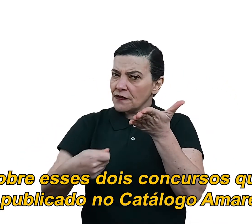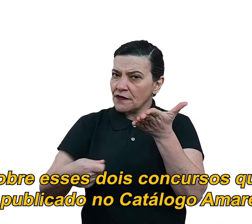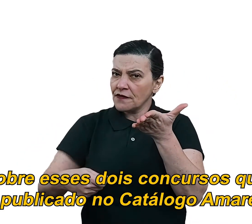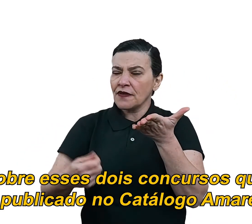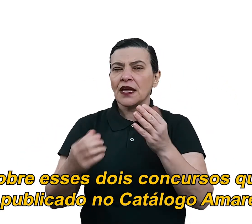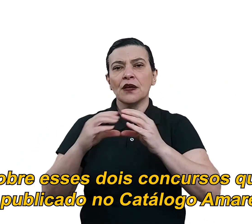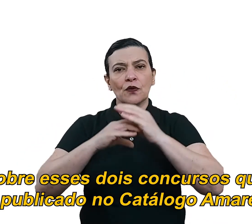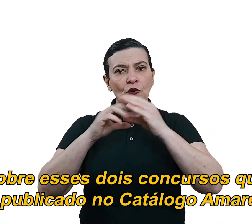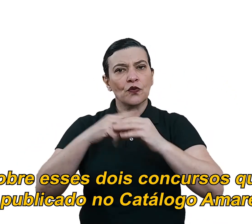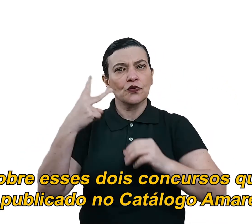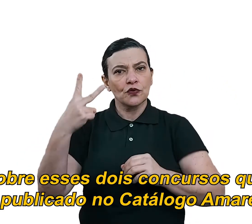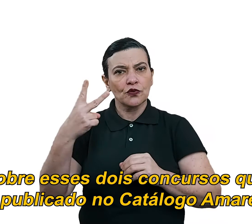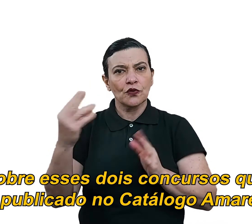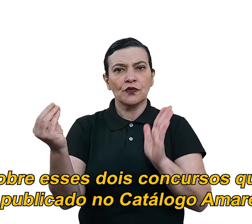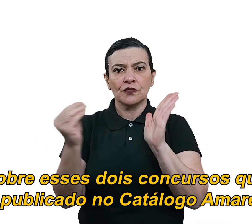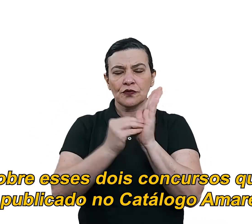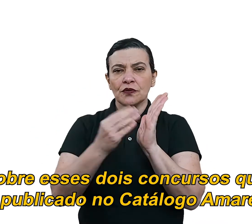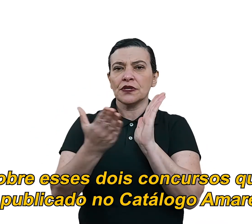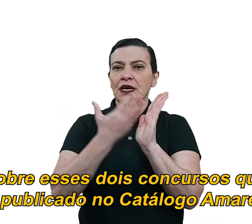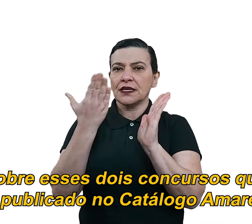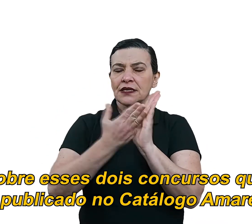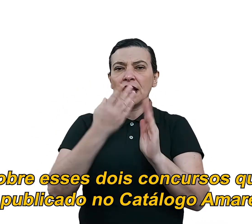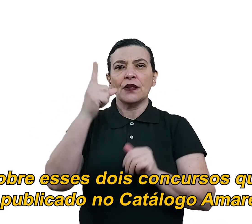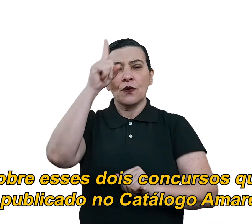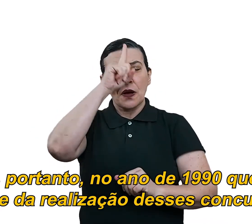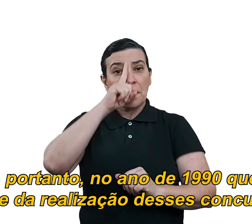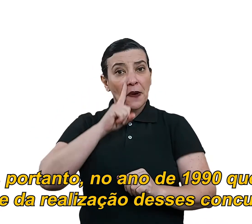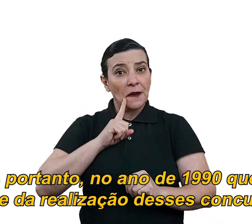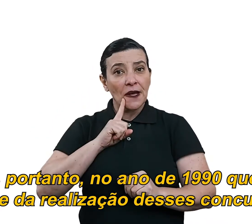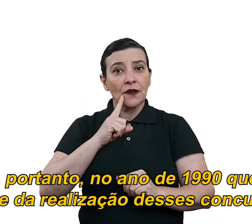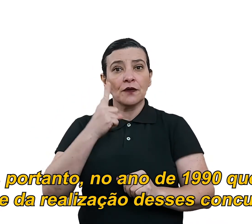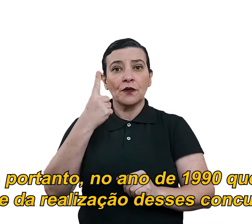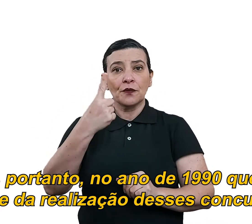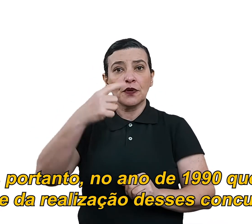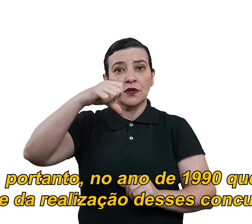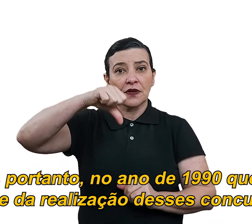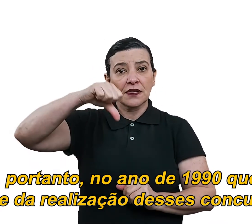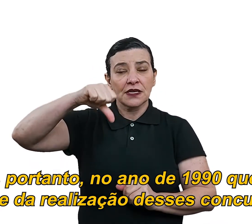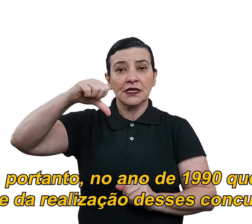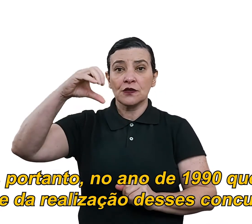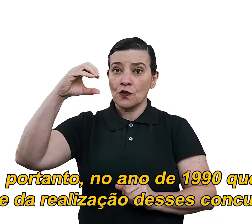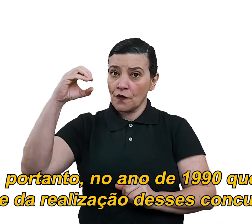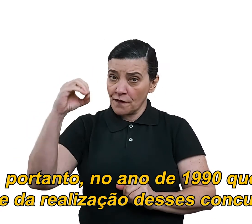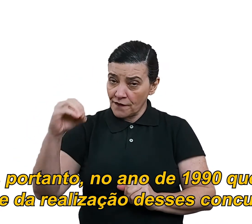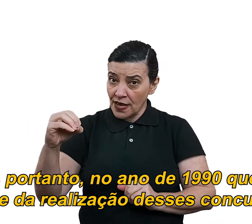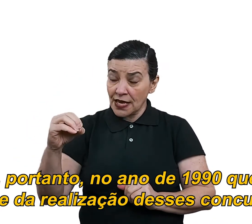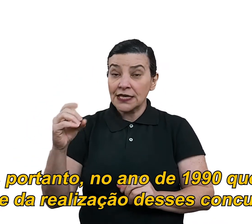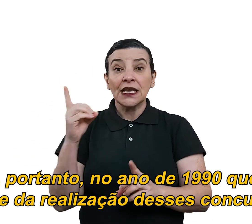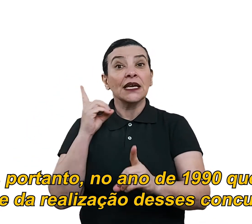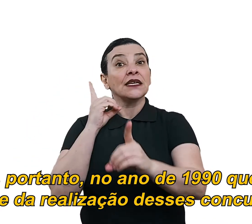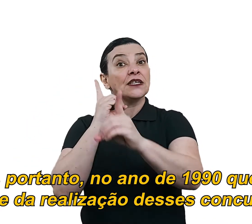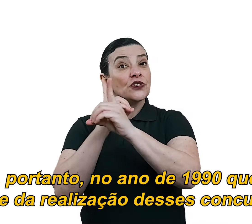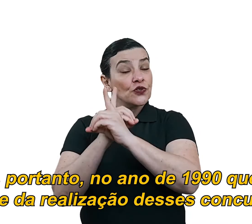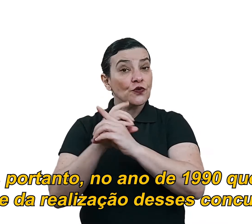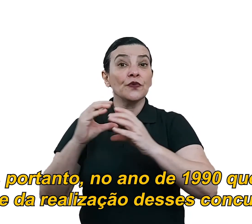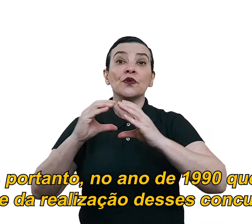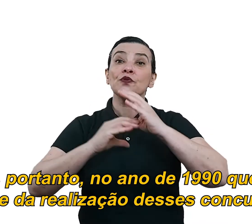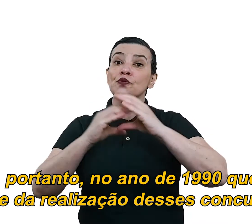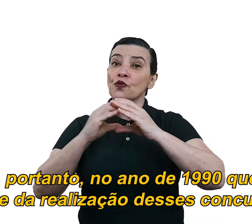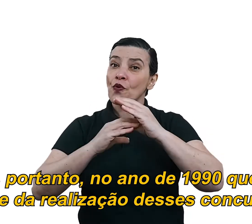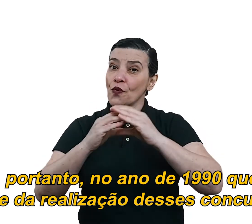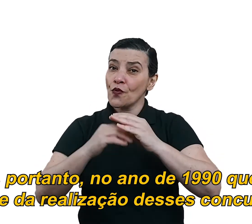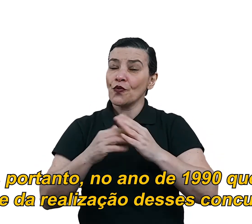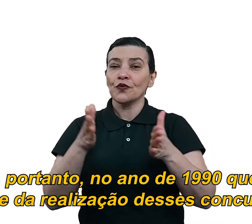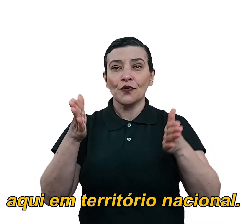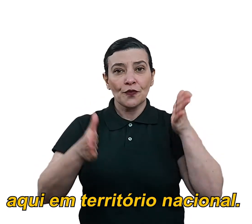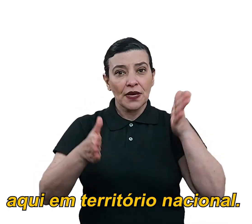sobre esses dois concursos, que foi publicado no catálogo Amarelo. Foi, portanto, no ano de 1990 que se soube da realização